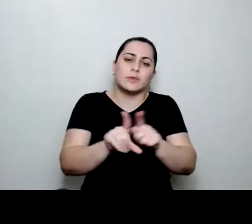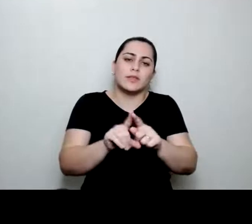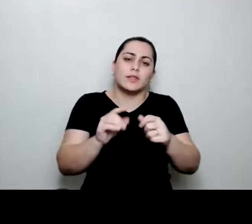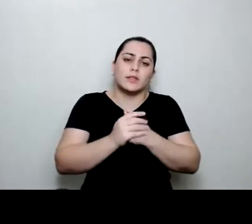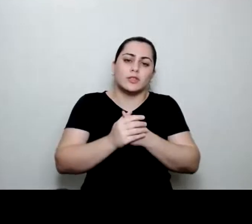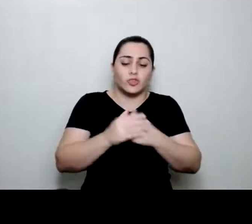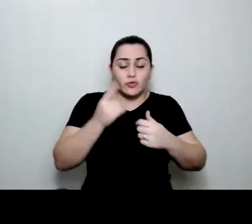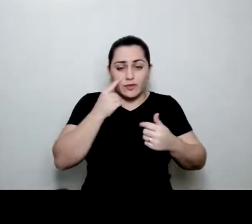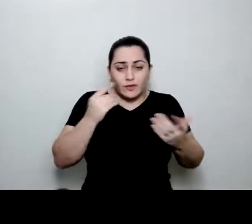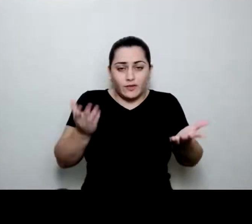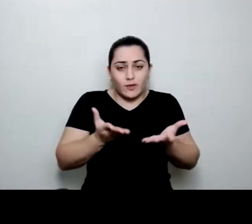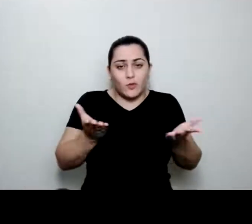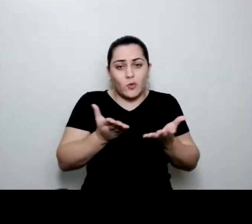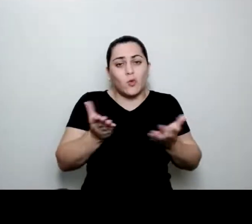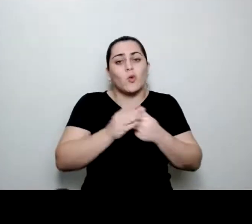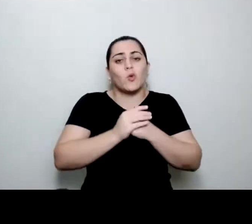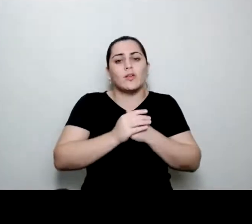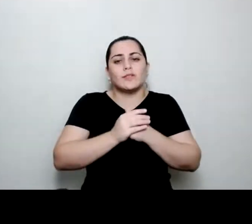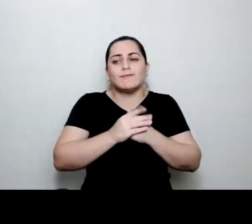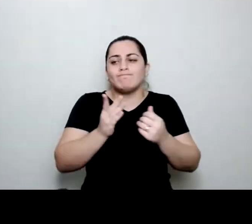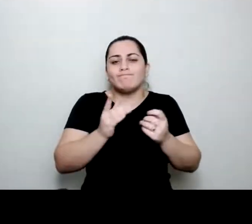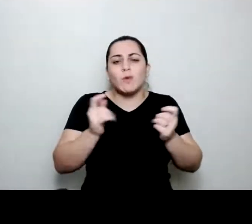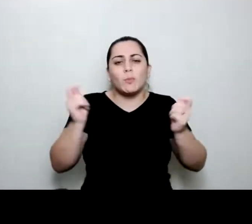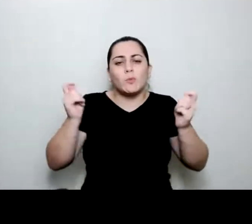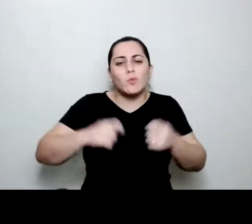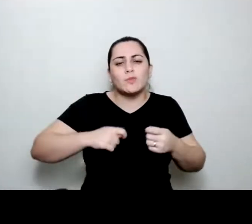como veremos, temos poucas possibilidades,